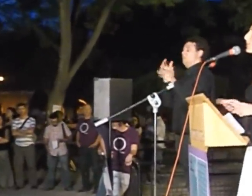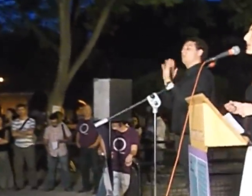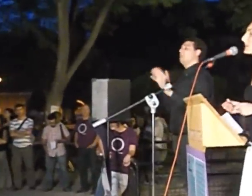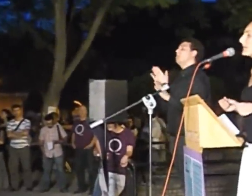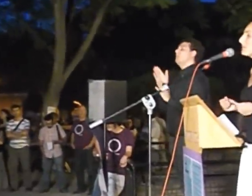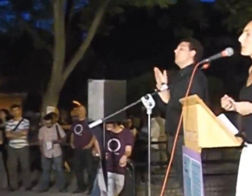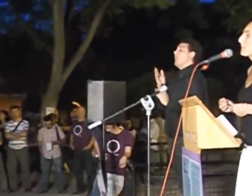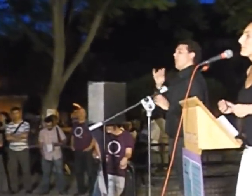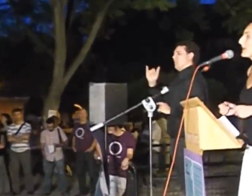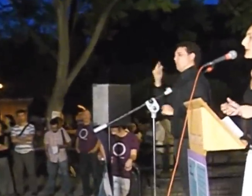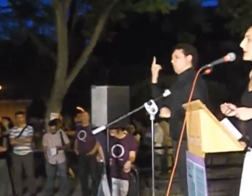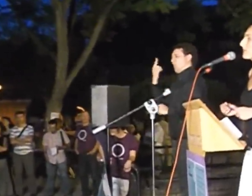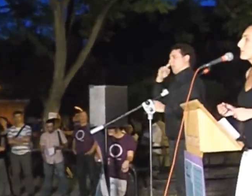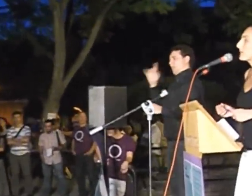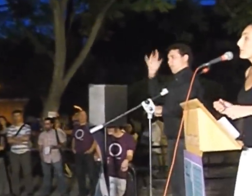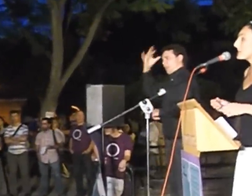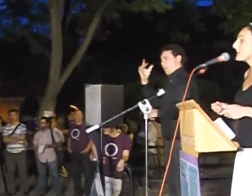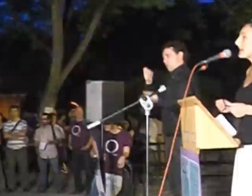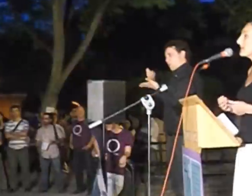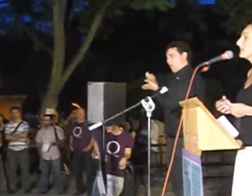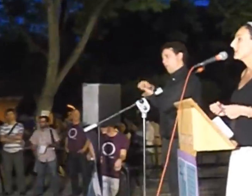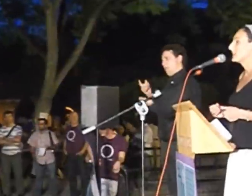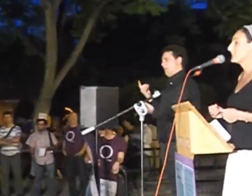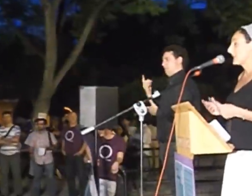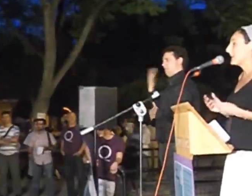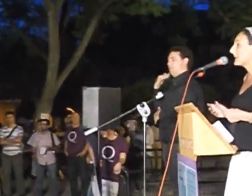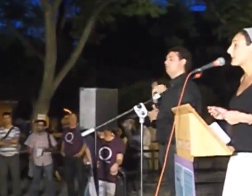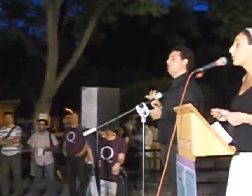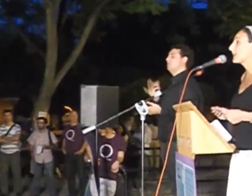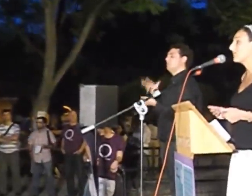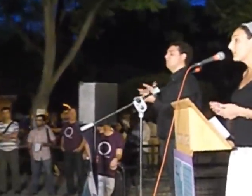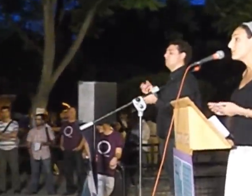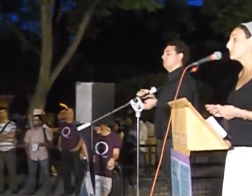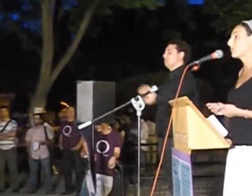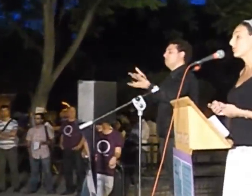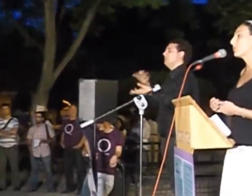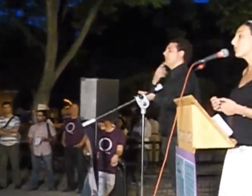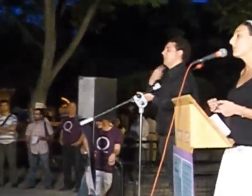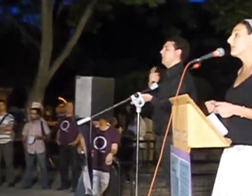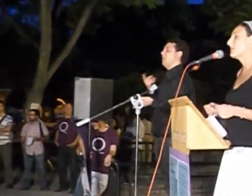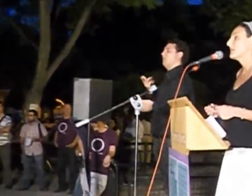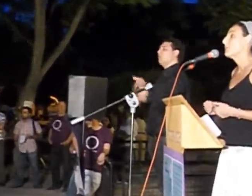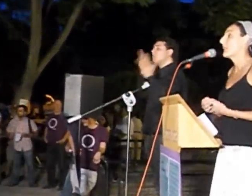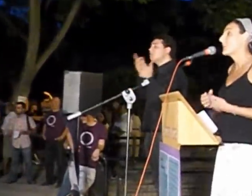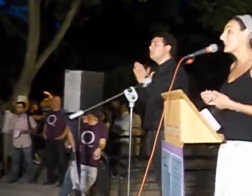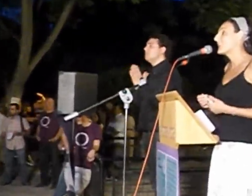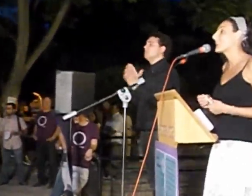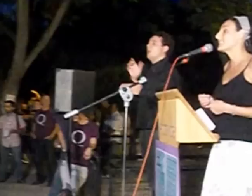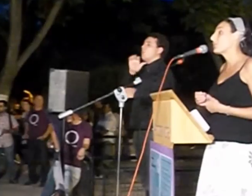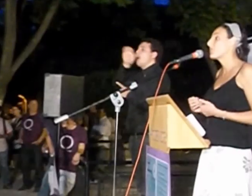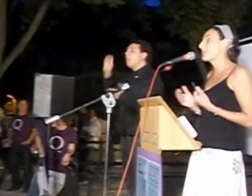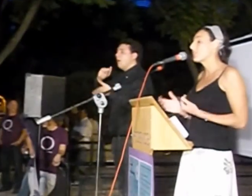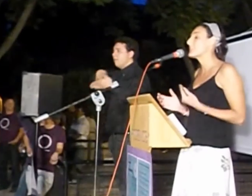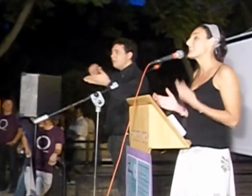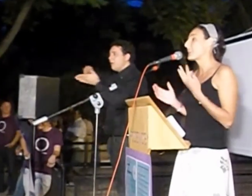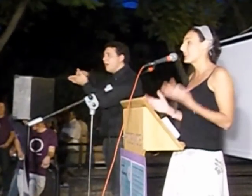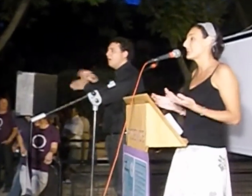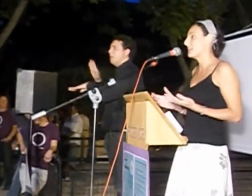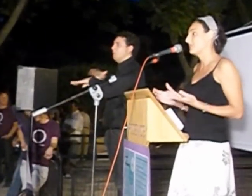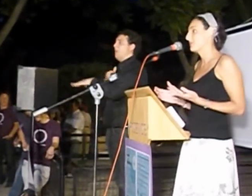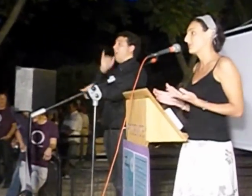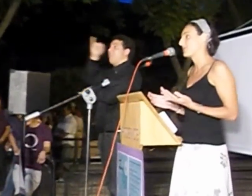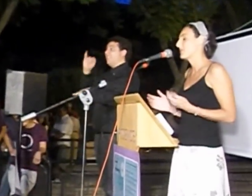iniciativa ciudadana que pedía que se dejaran recoger firmas por toda Europa para detener las negociaciones